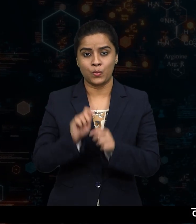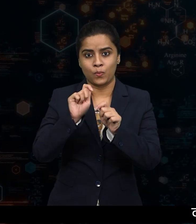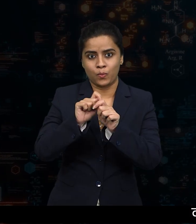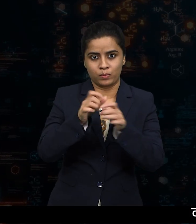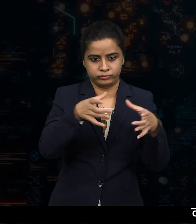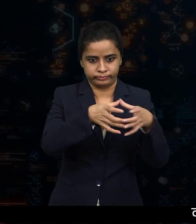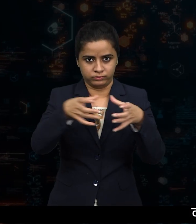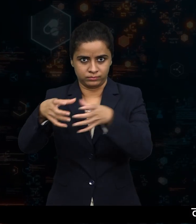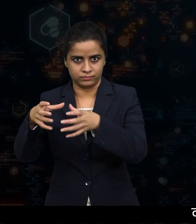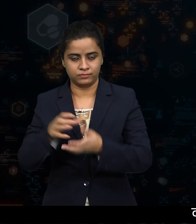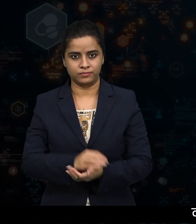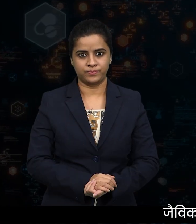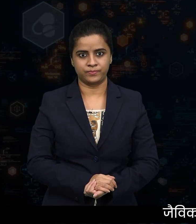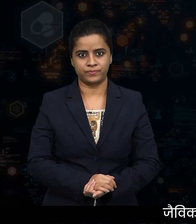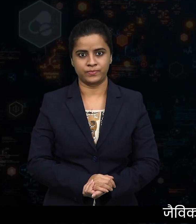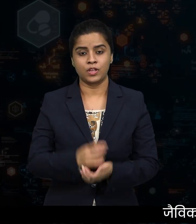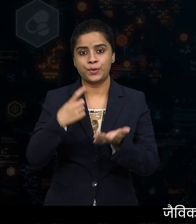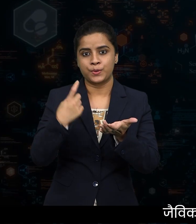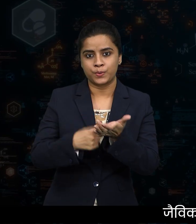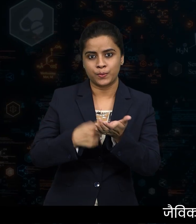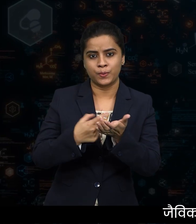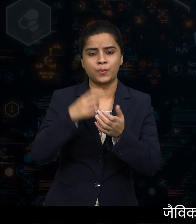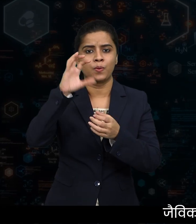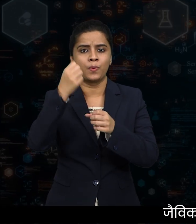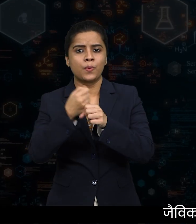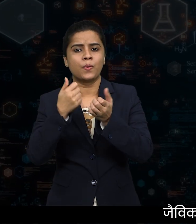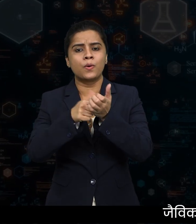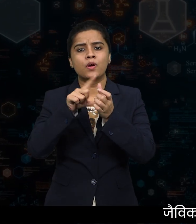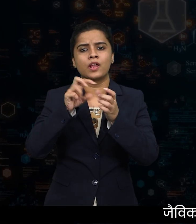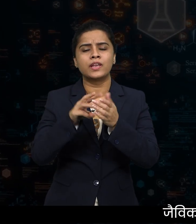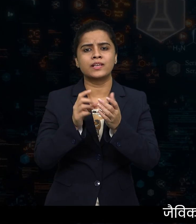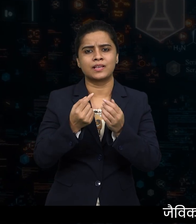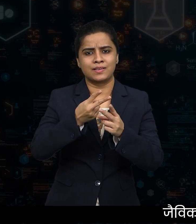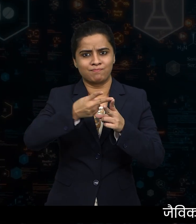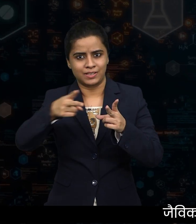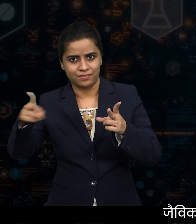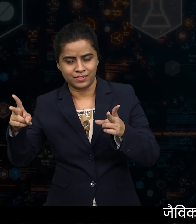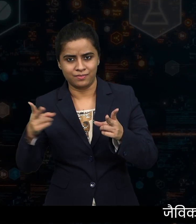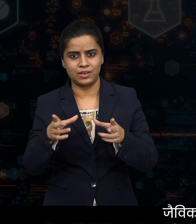कार्यात्मक समूह, जैविक नामकरण के नियम,